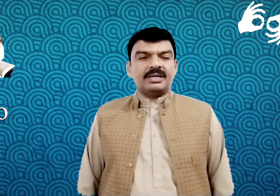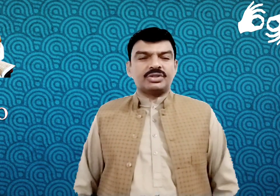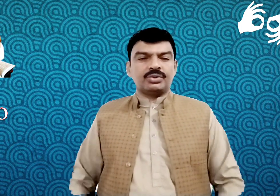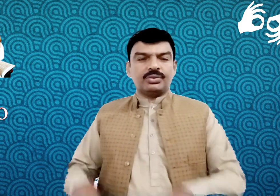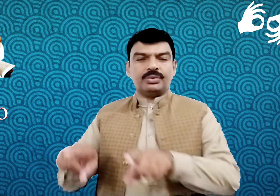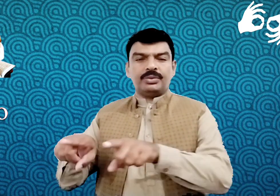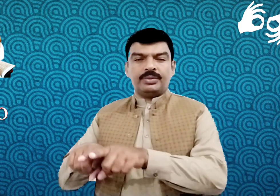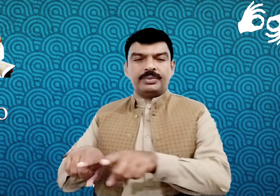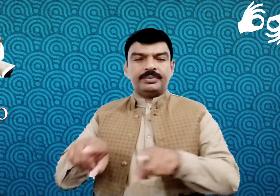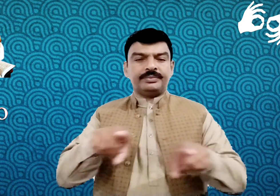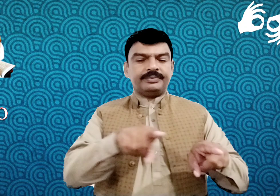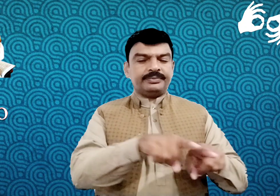आल्सो